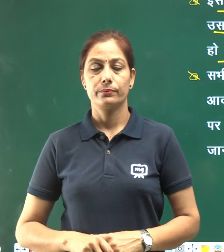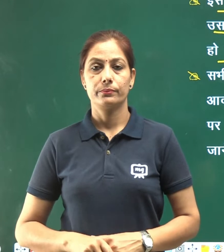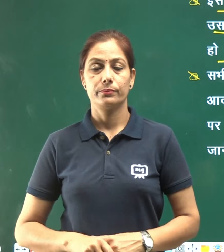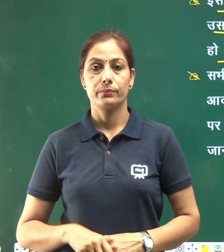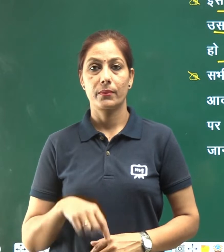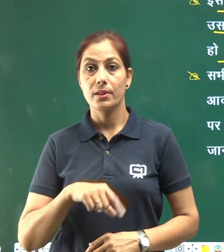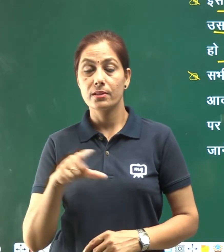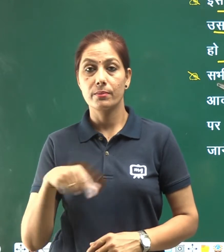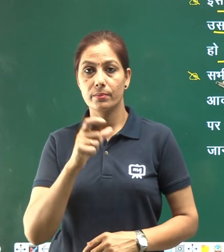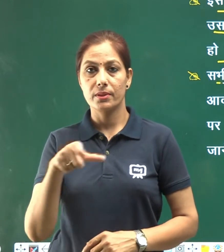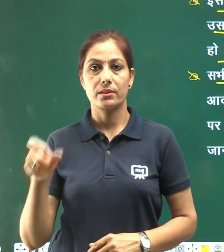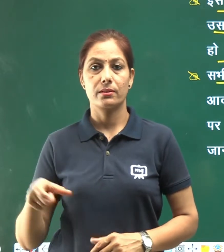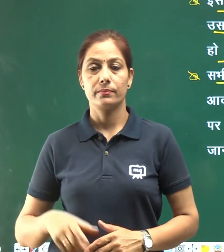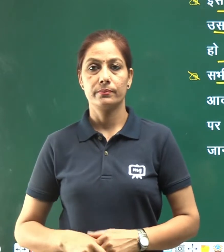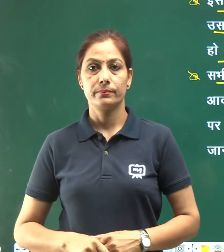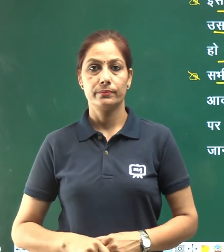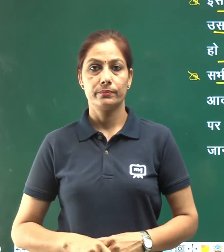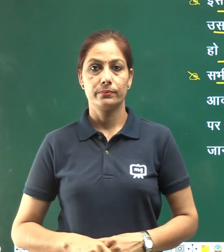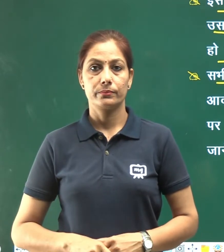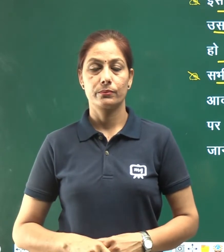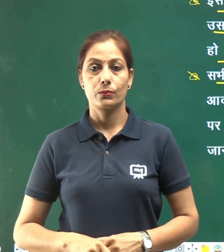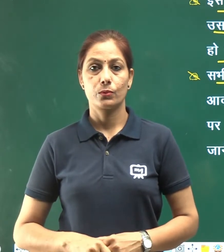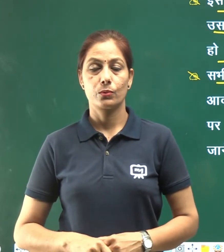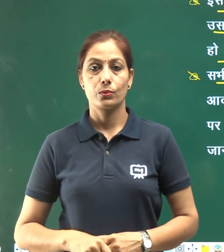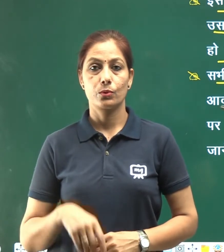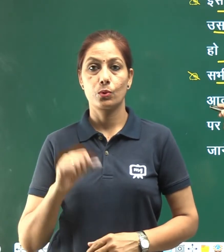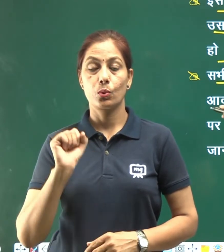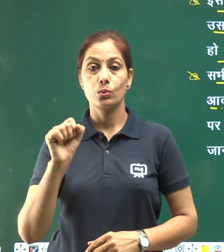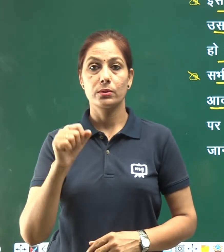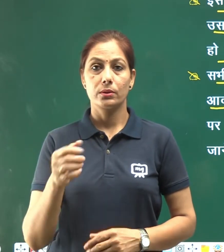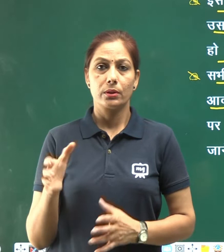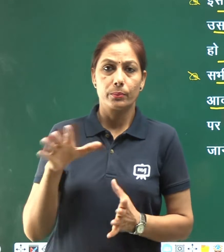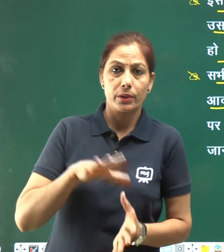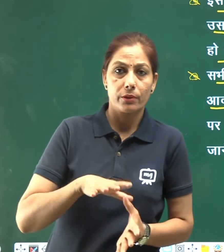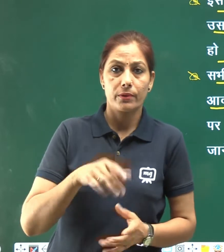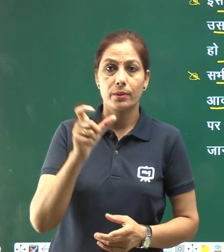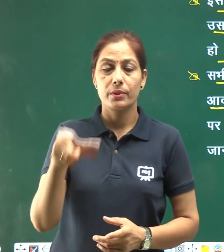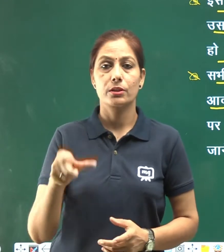ये सभी व्यक्ति उस दबे हुए आदमी को